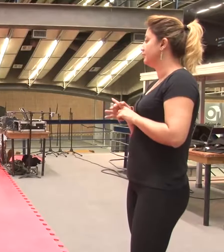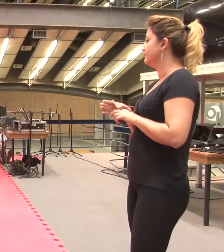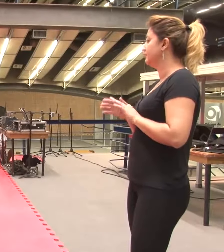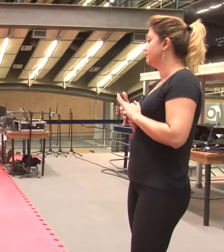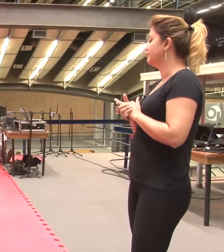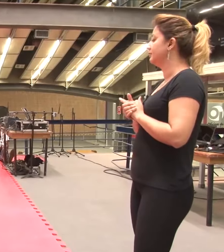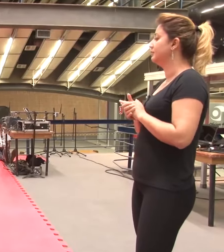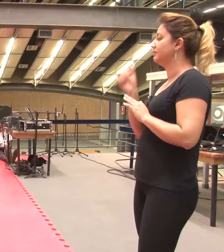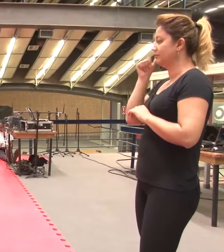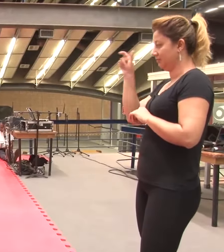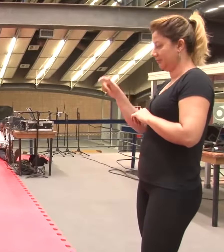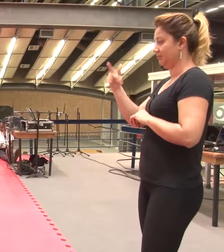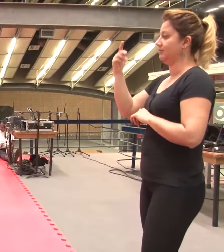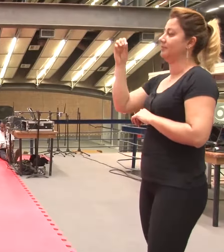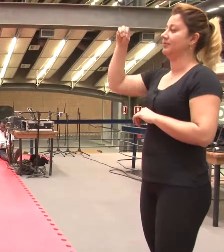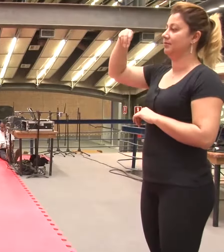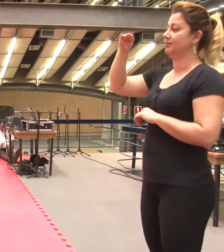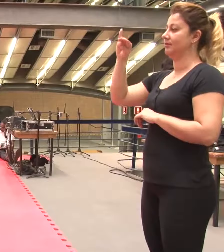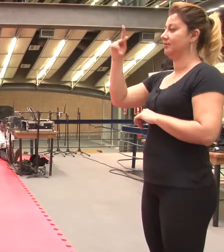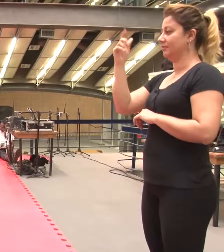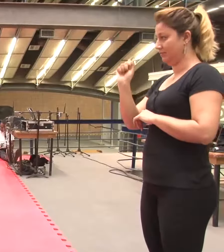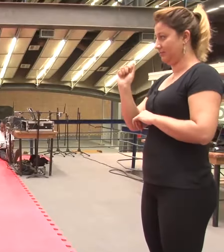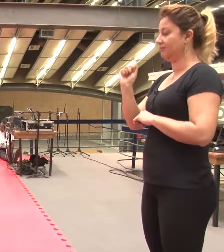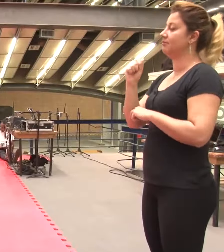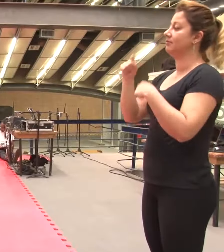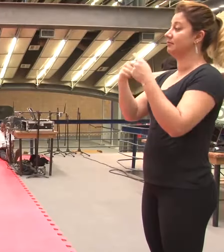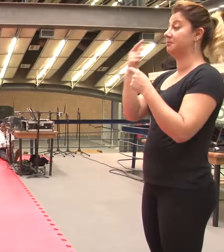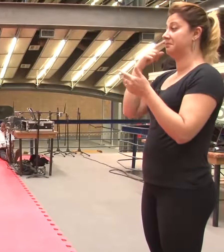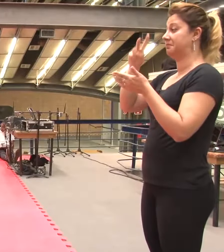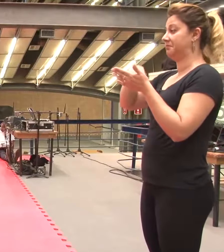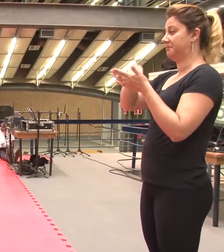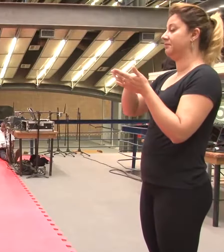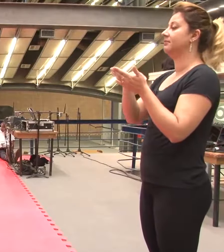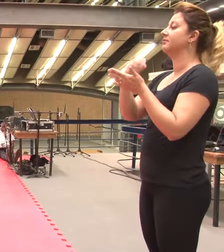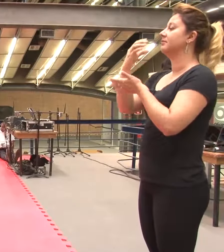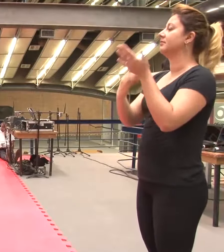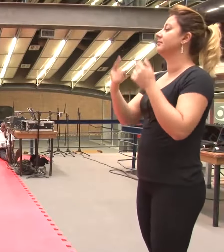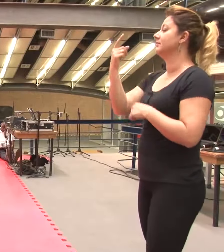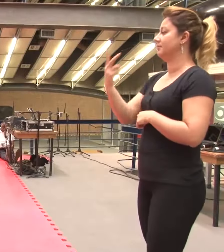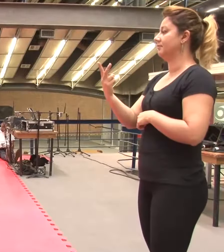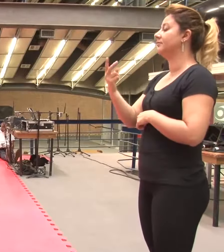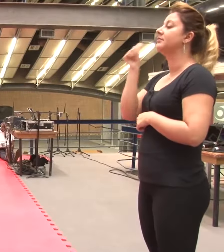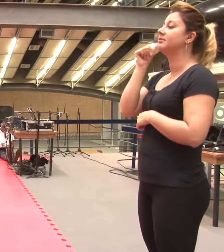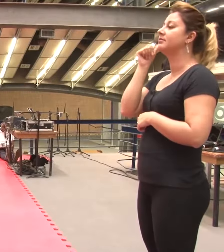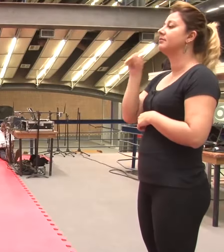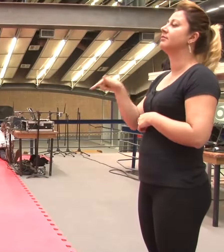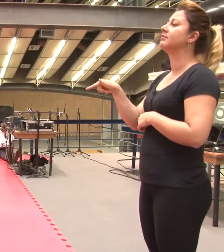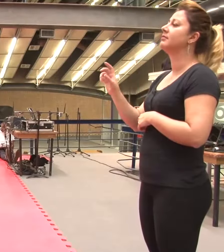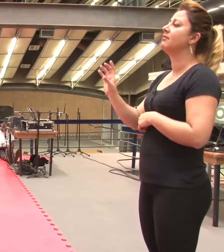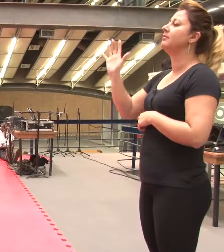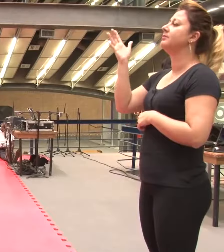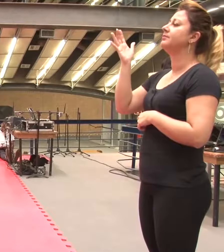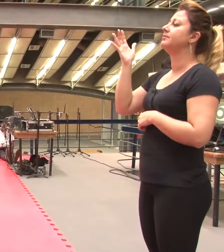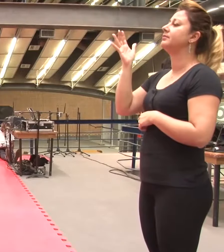de Pombinha. Olha o que vem depois, ó. Pombinha, capítulo 12 já. Pombinha ergueu-se de um pulo e abriu